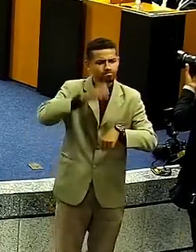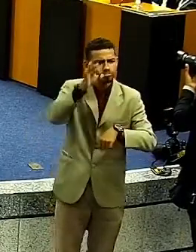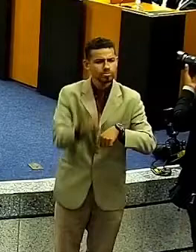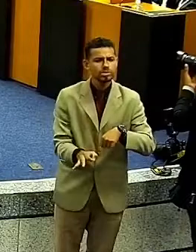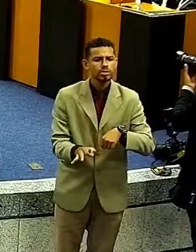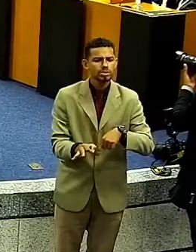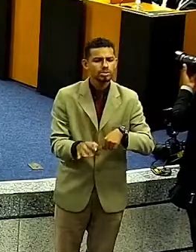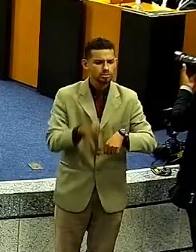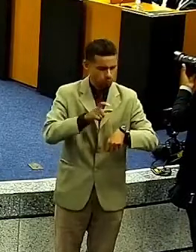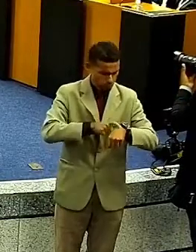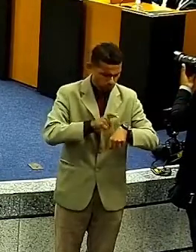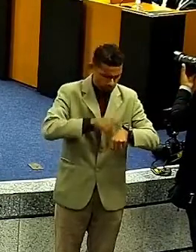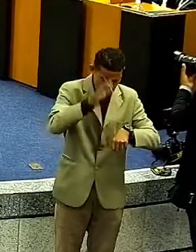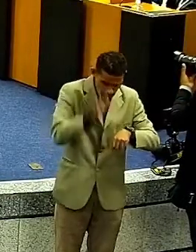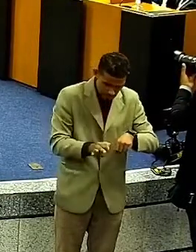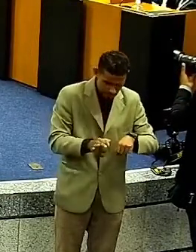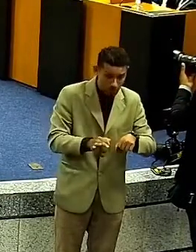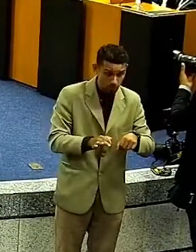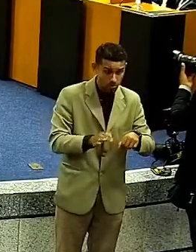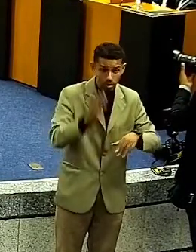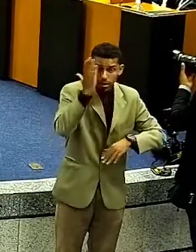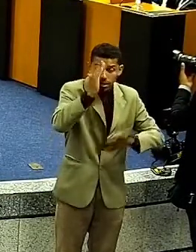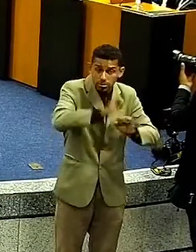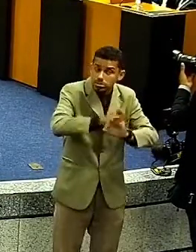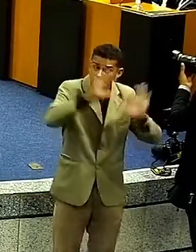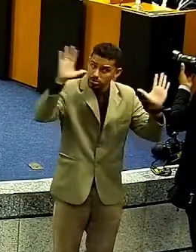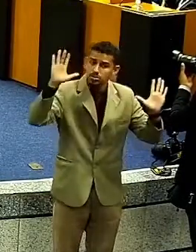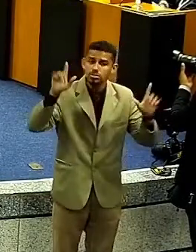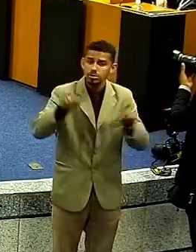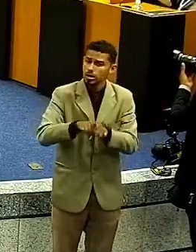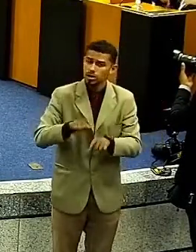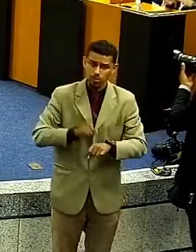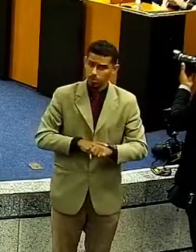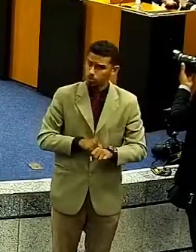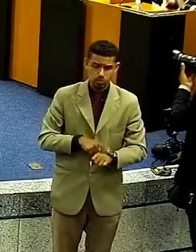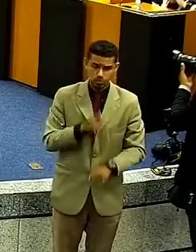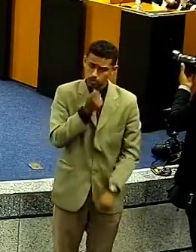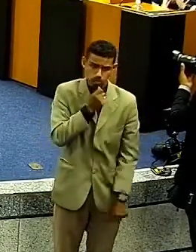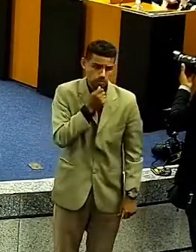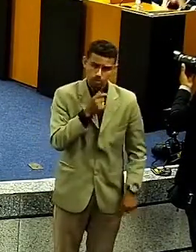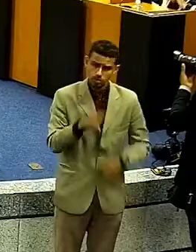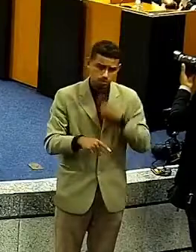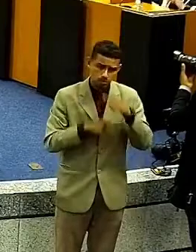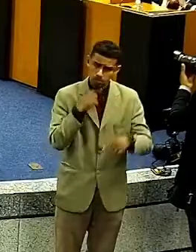exatamente na hora certa compreendemos que há momentos que não é possível